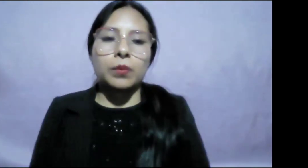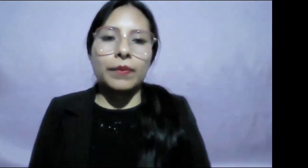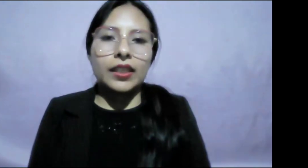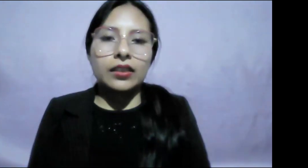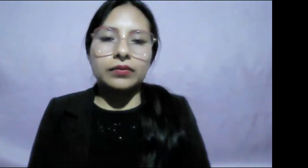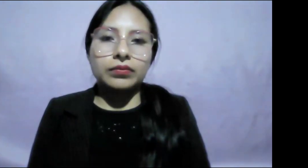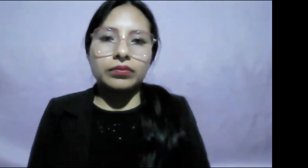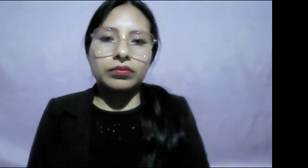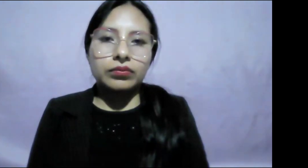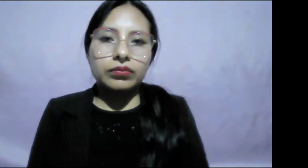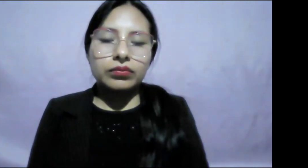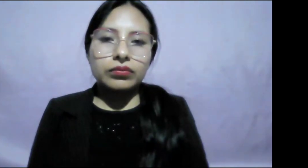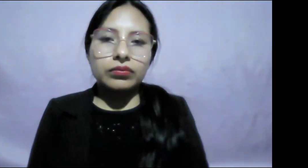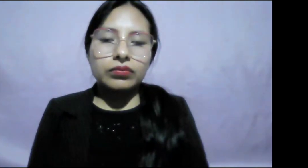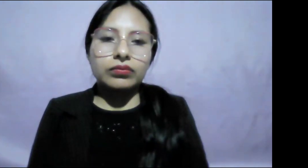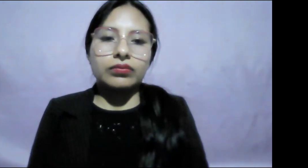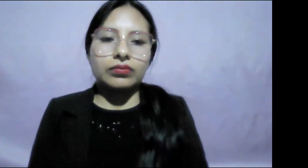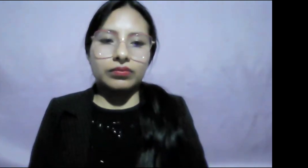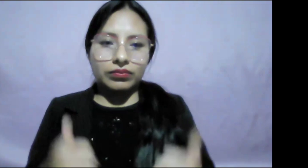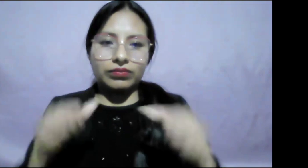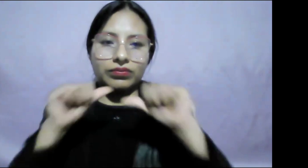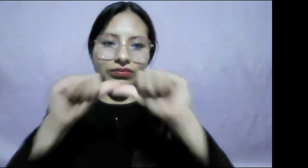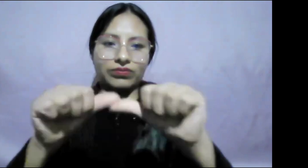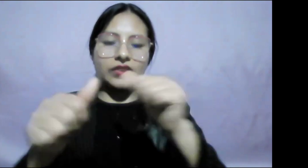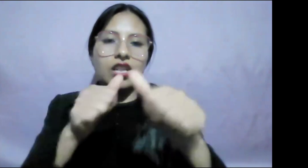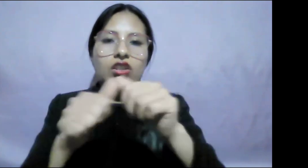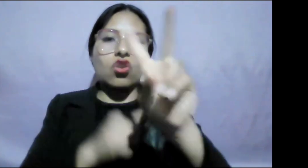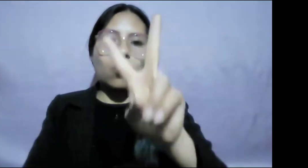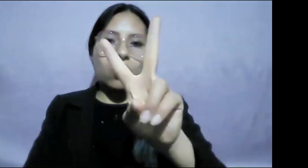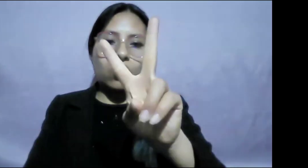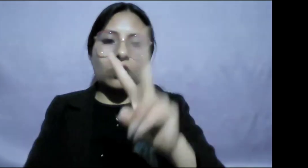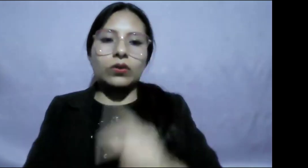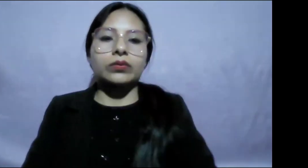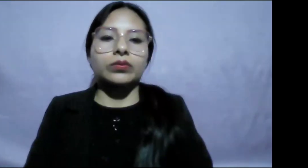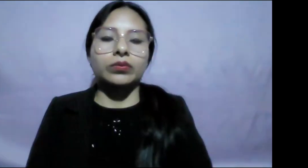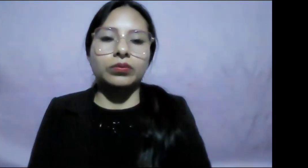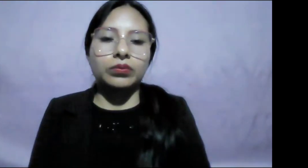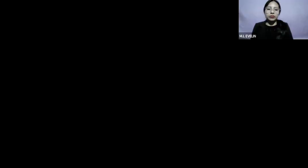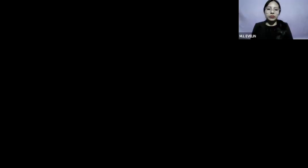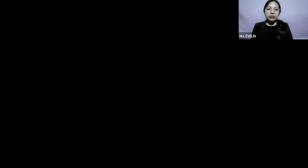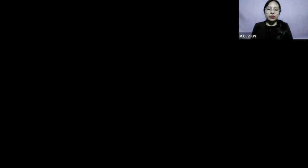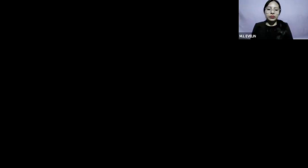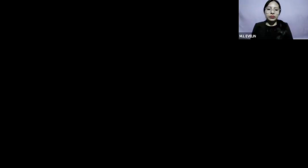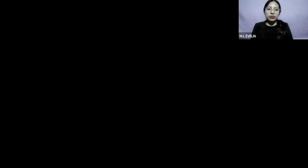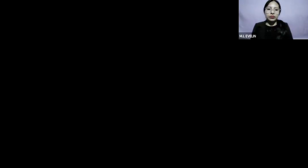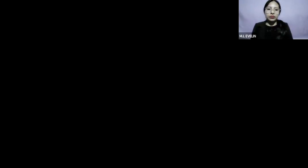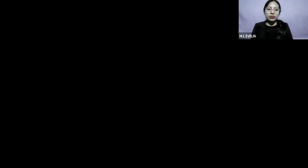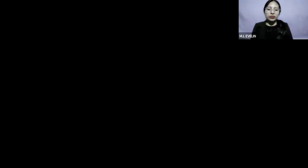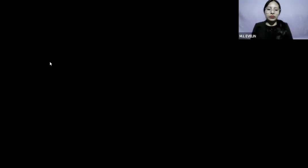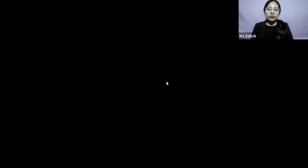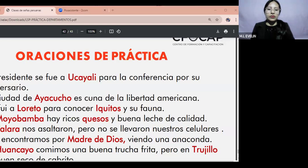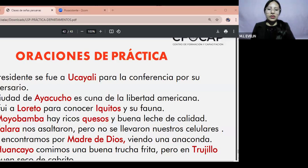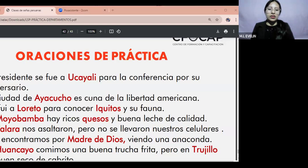vemos Ajá Muy bien excelente continuamos La número dos